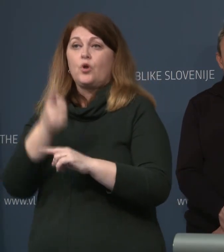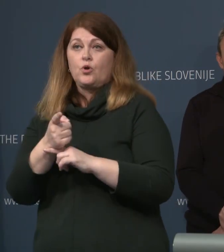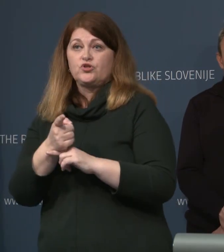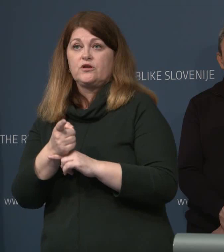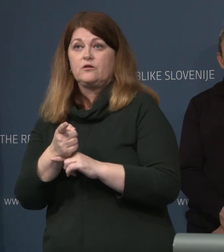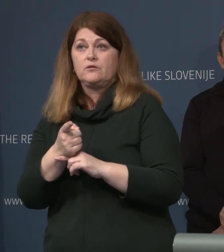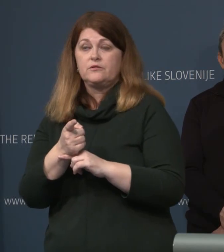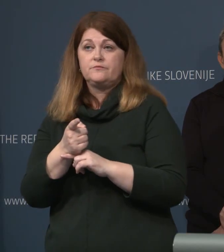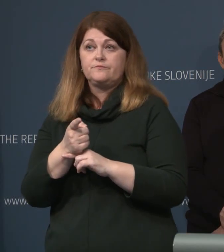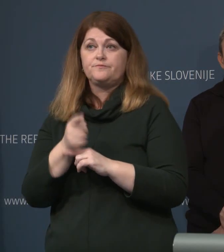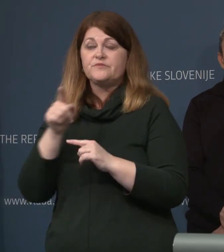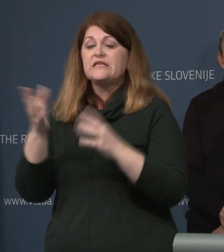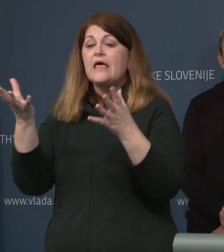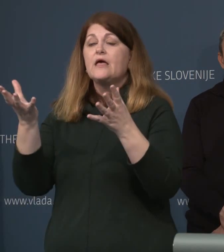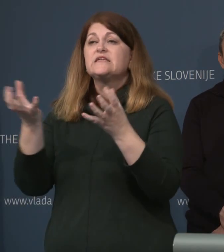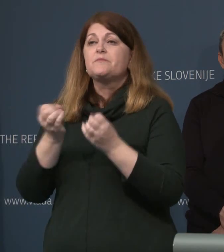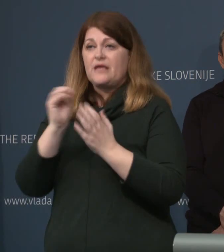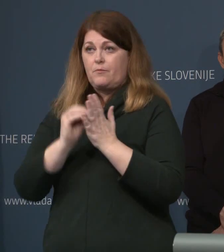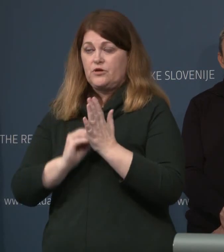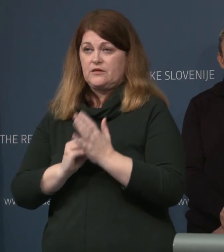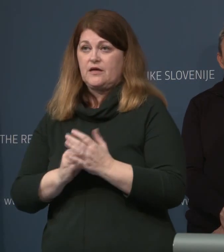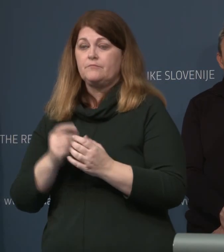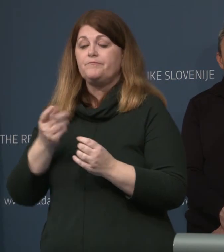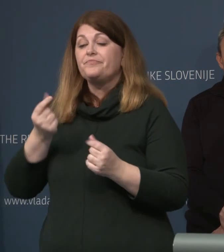način se zbira podatke.